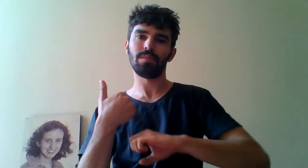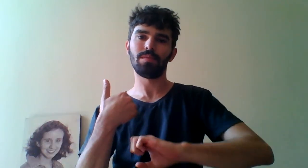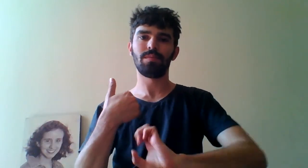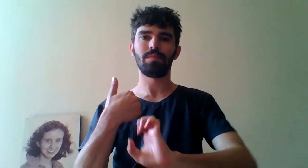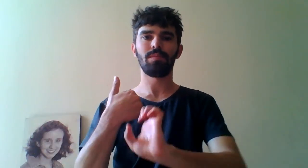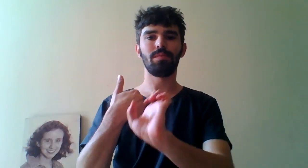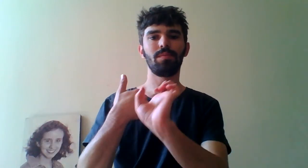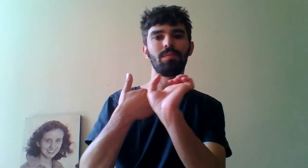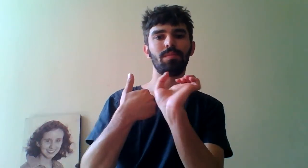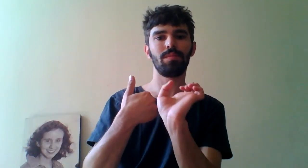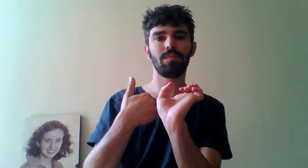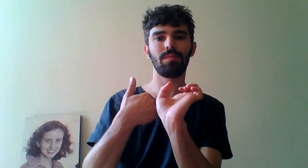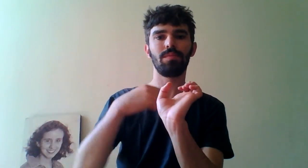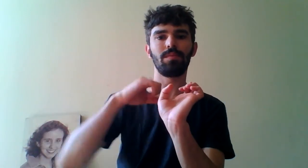esquecer